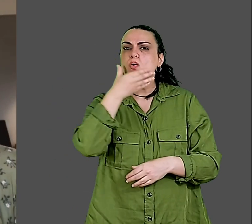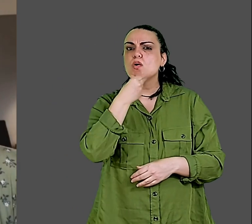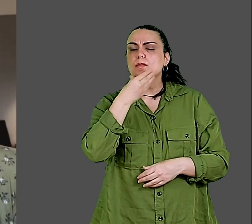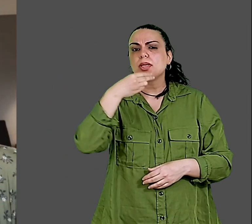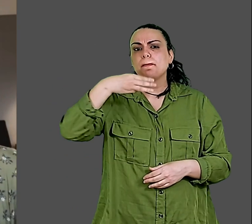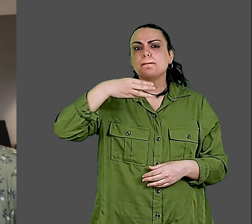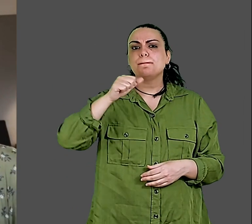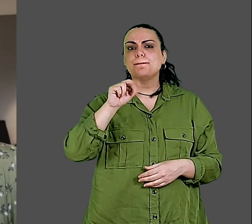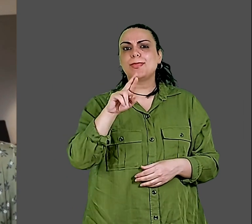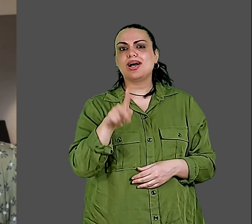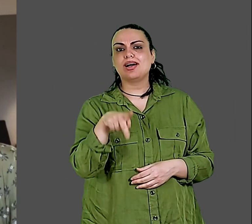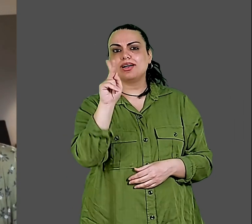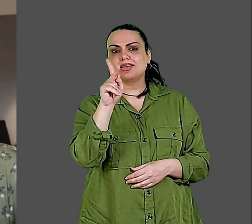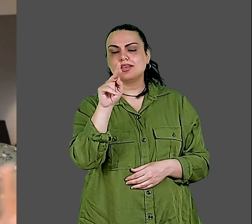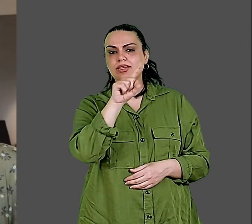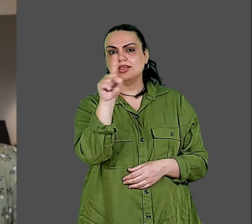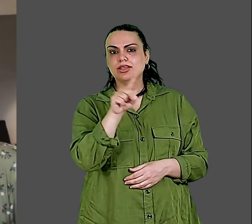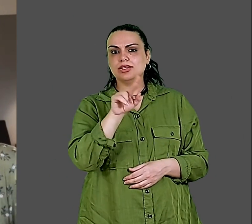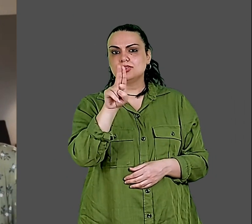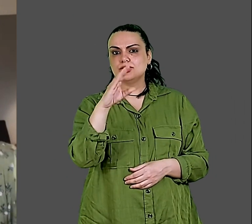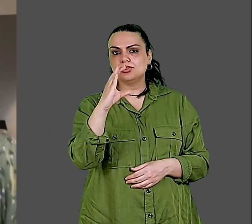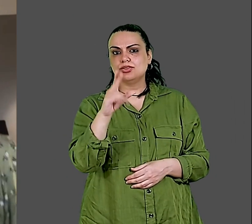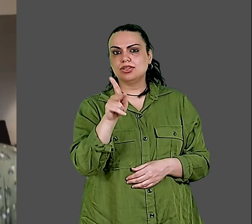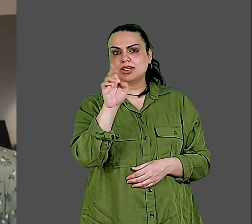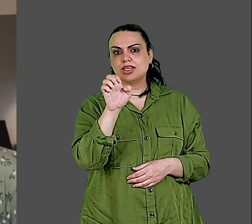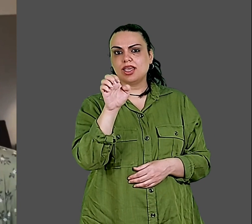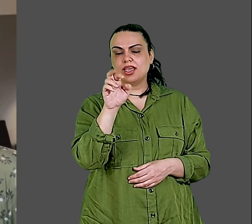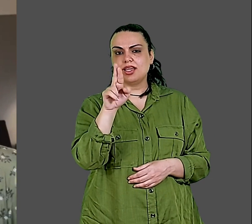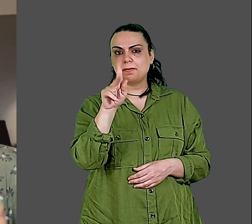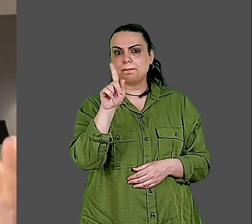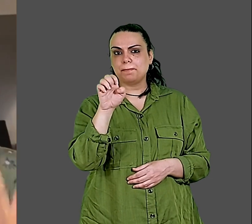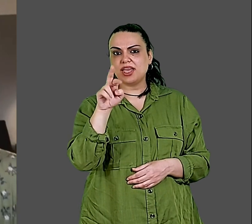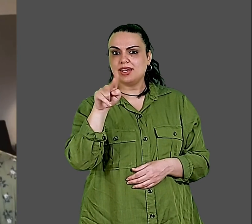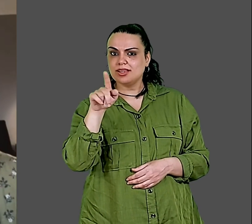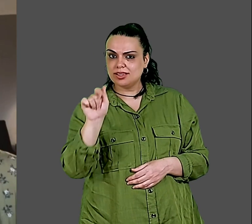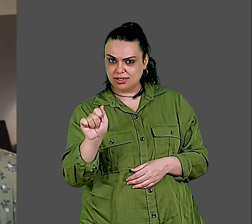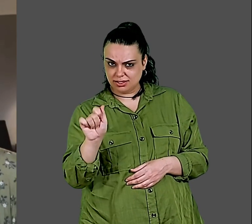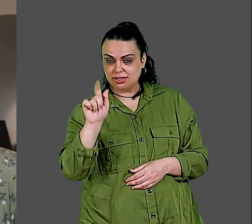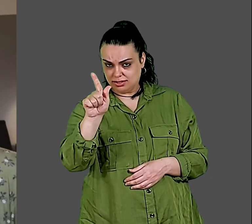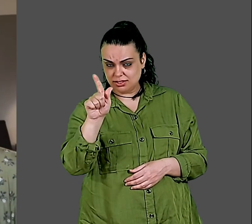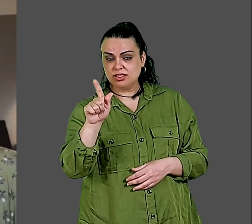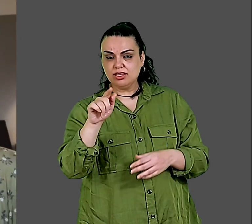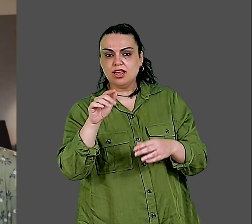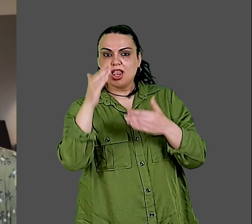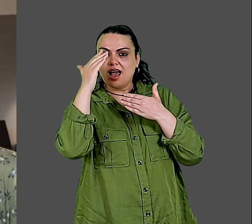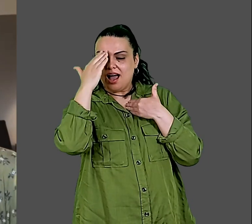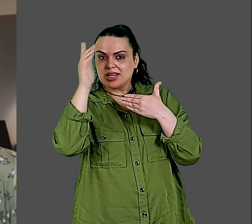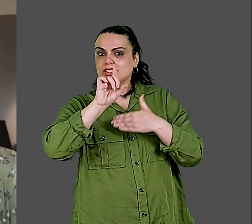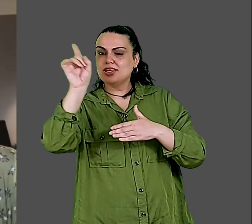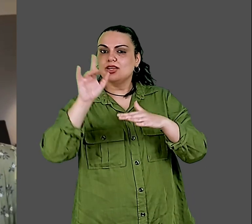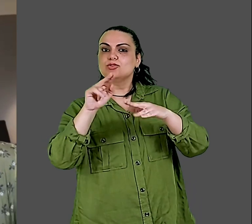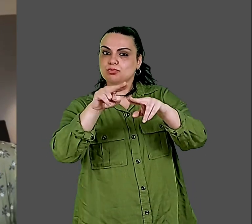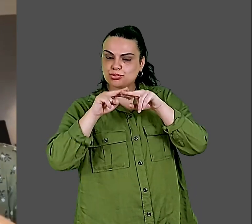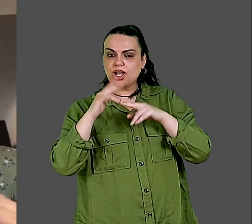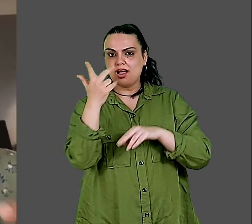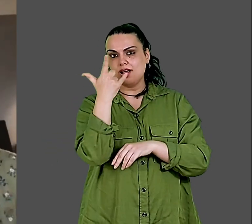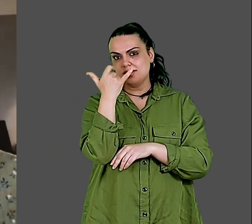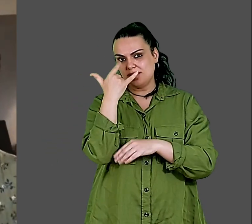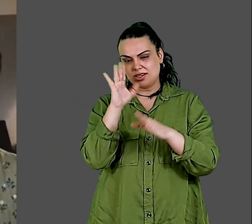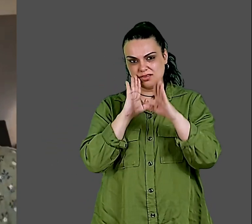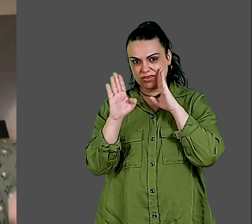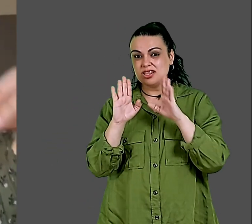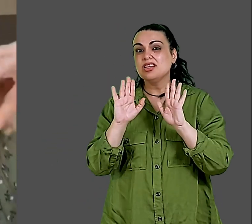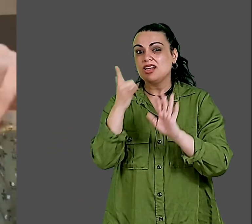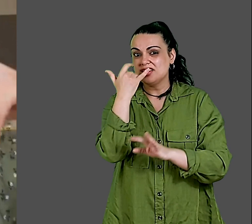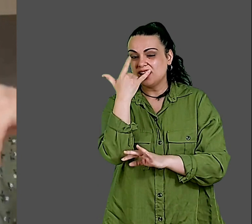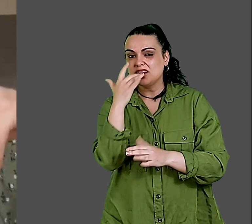vida do Mark Zuckerberg. Não sei se é assim que fala, né? Mark Zuckerberg. Eu louvo a Deus pelo Instagram. Mas a nossa